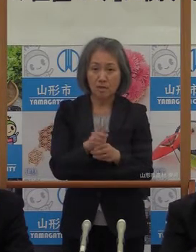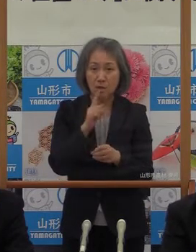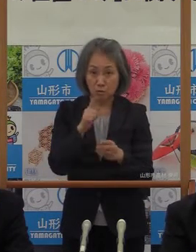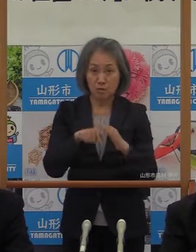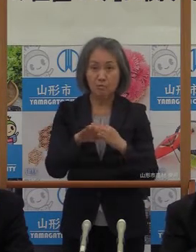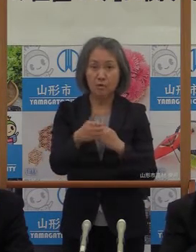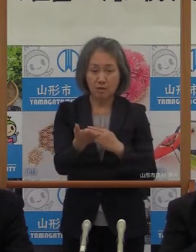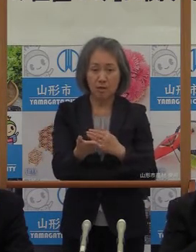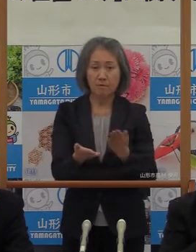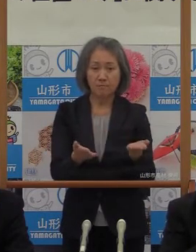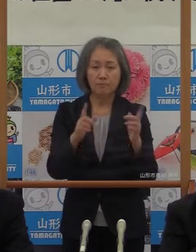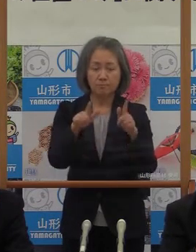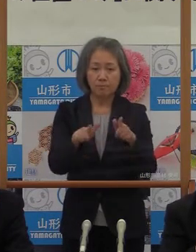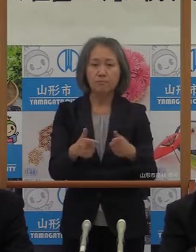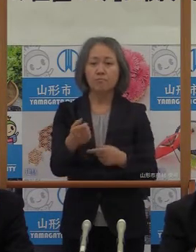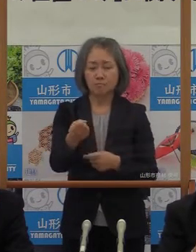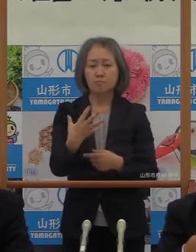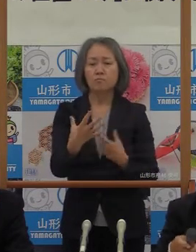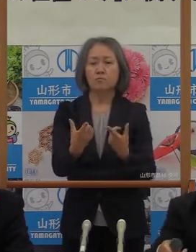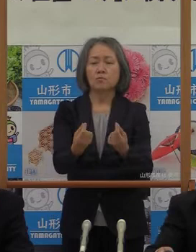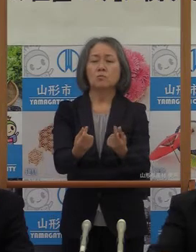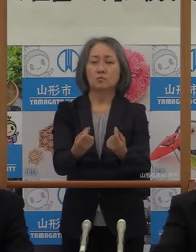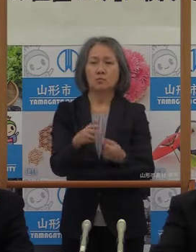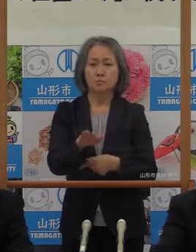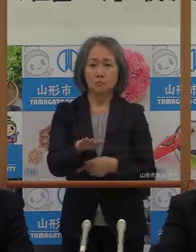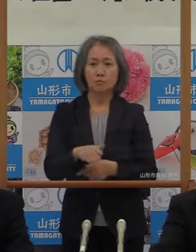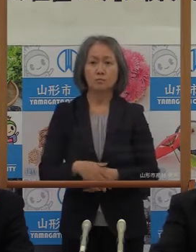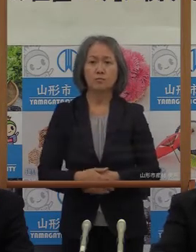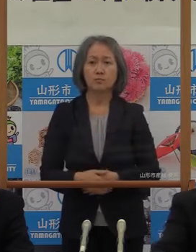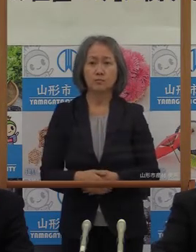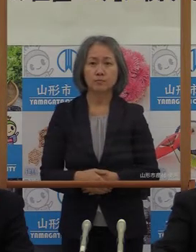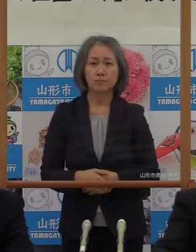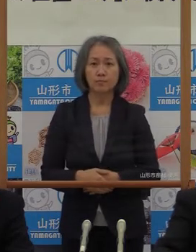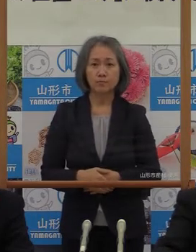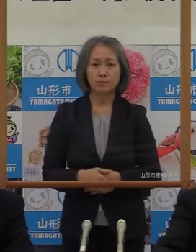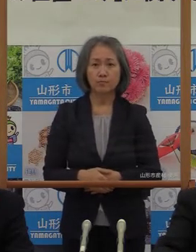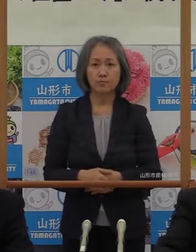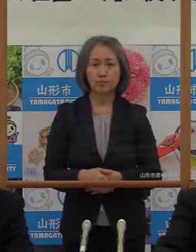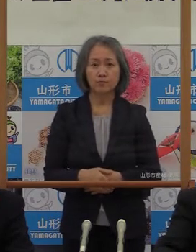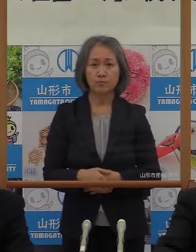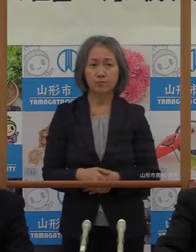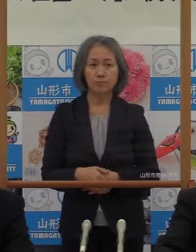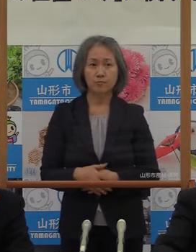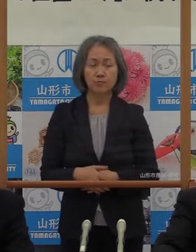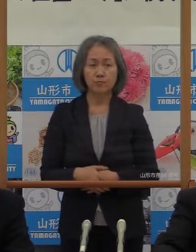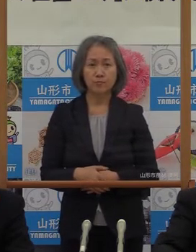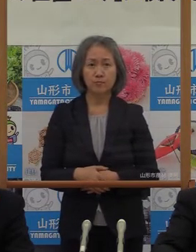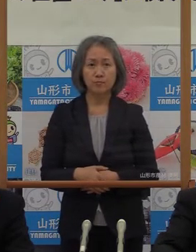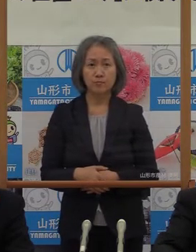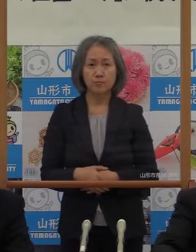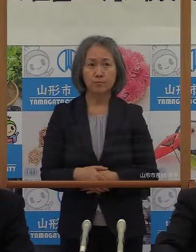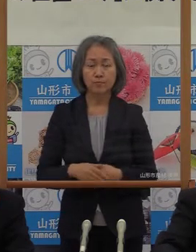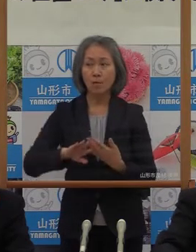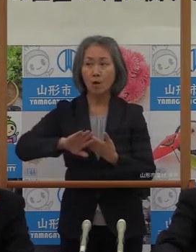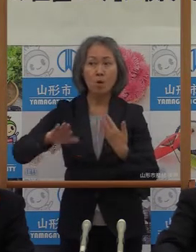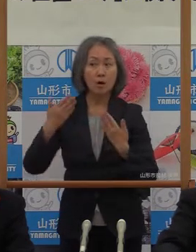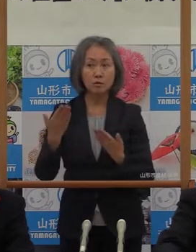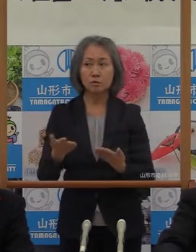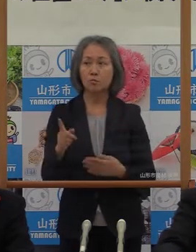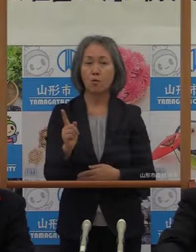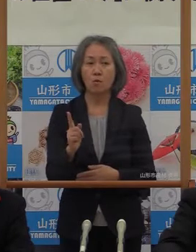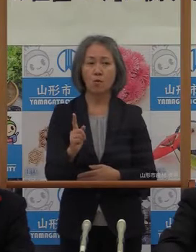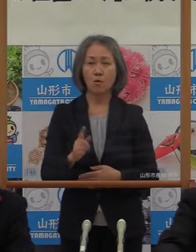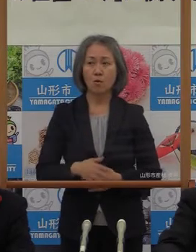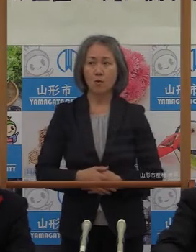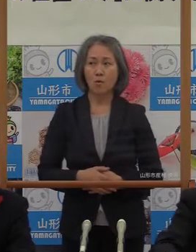い、そのようにご理解いただけるとありがたいです。 はい、わかりました。以上です。 それでは他にご質問をお持ちの方いらっしゃいます